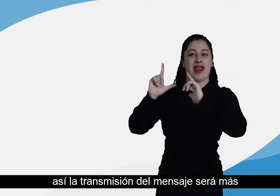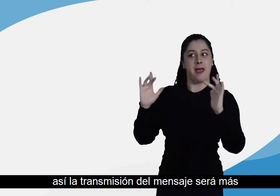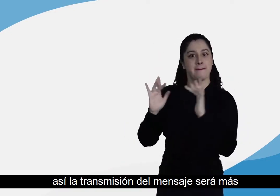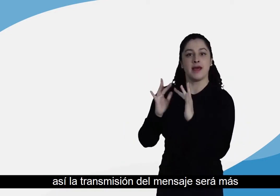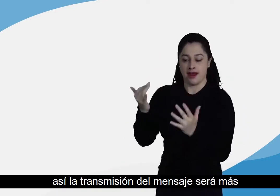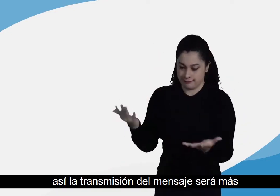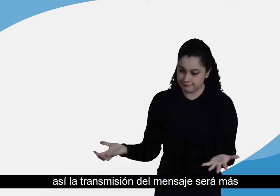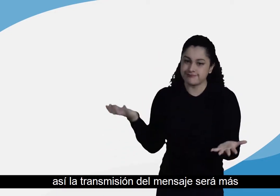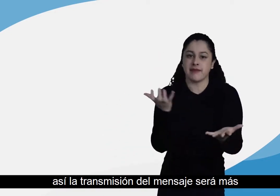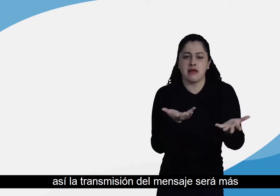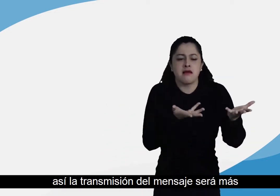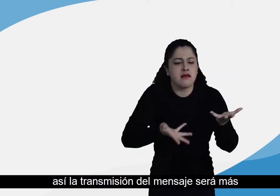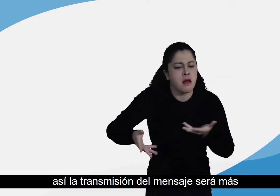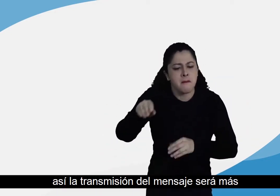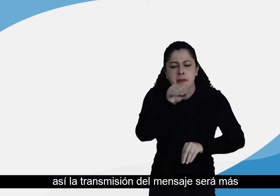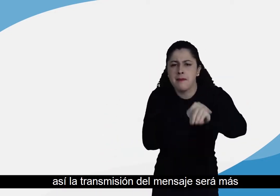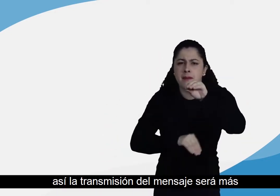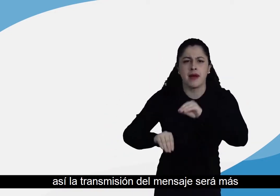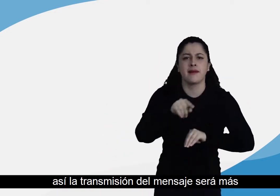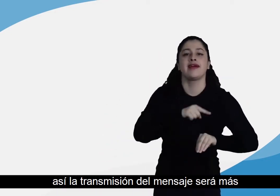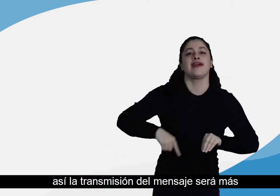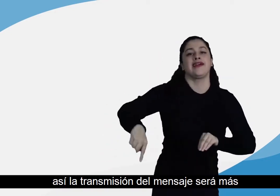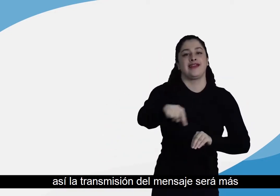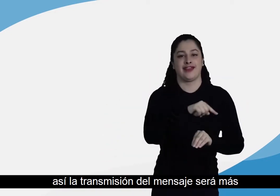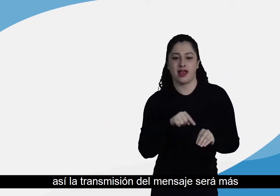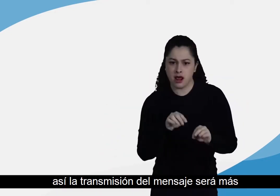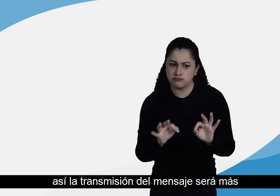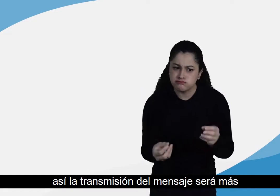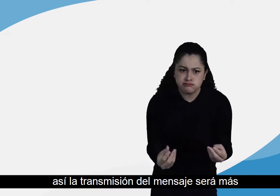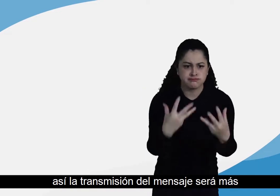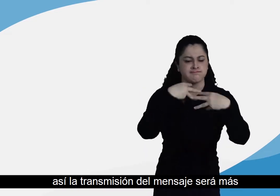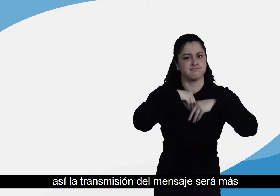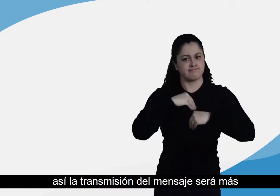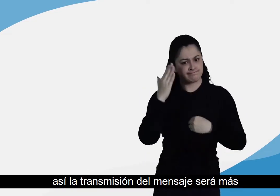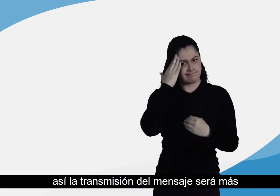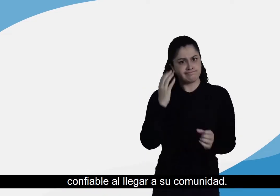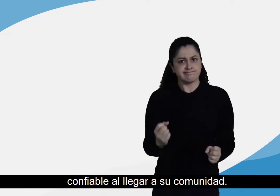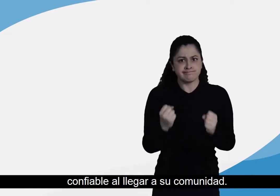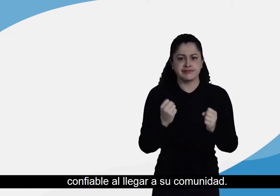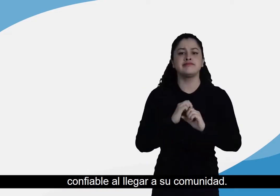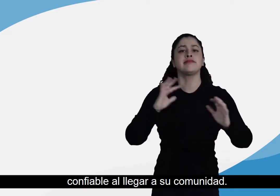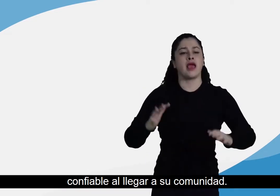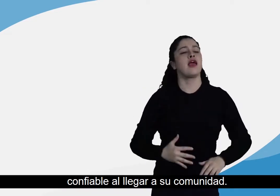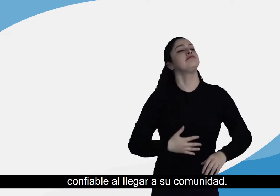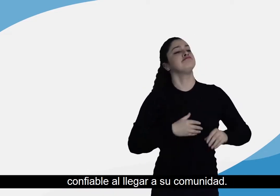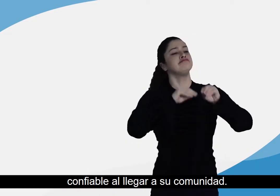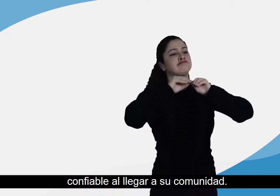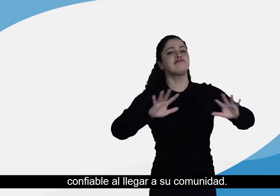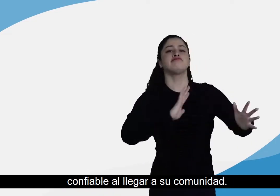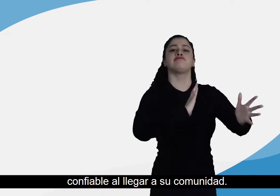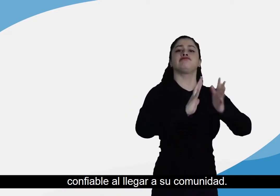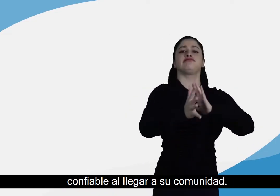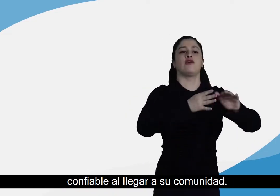Así la transmisión del mensaje será más confiable al llegar a su comunidad.